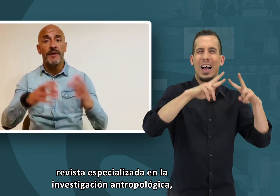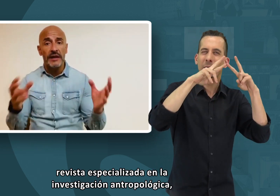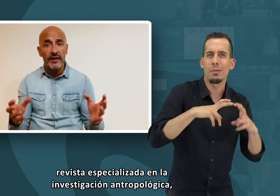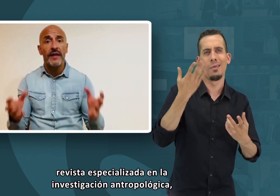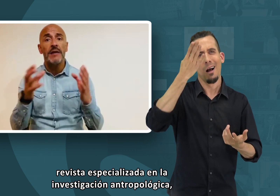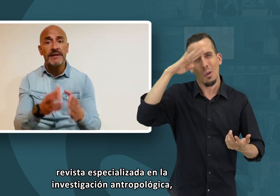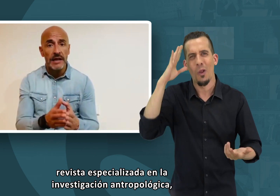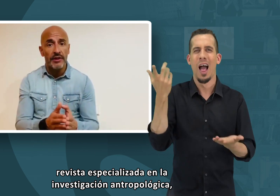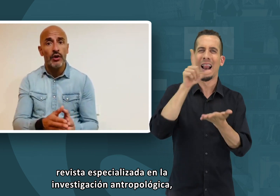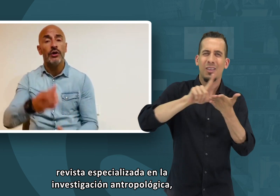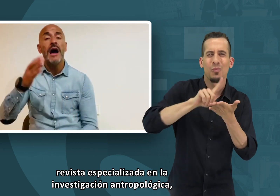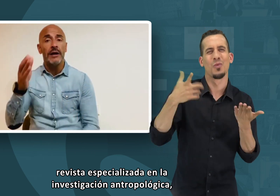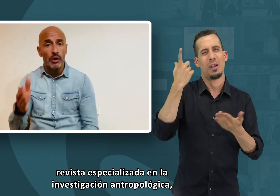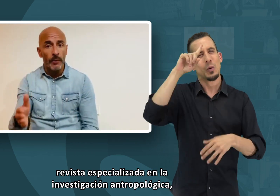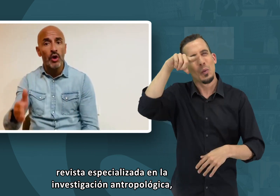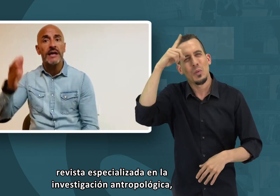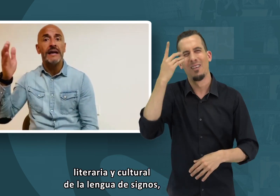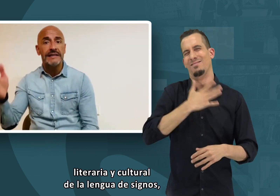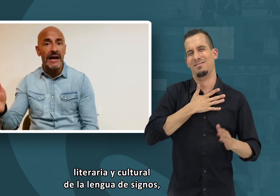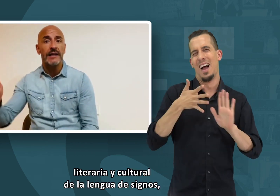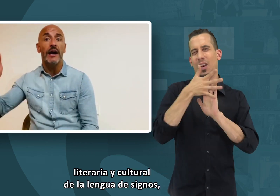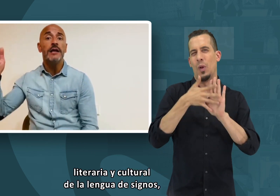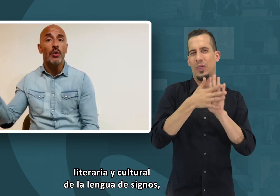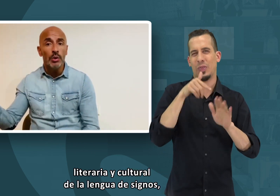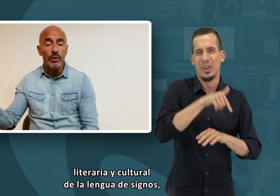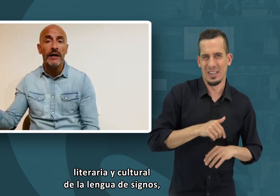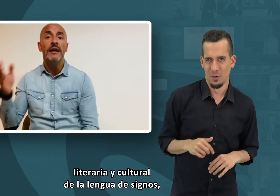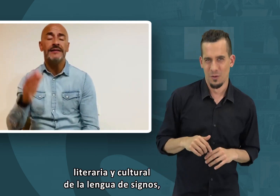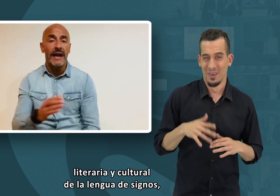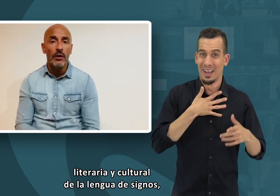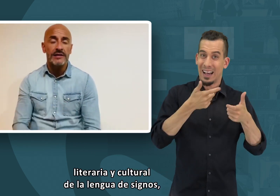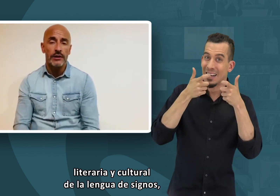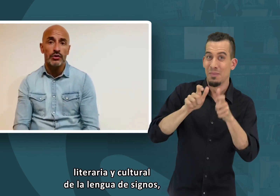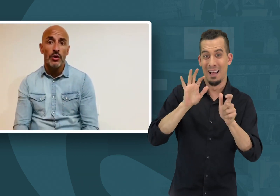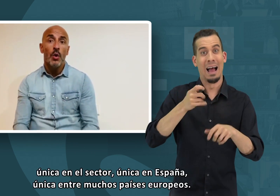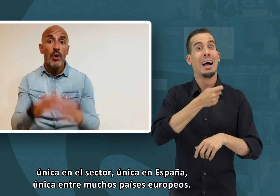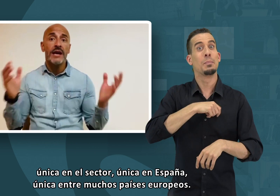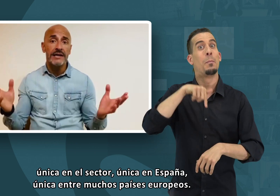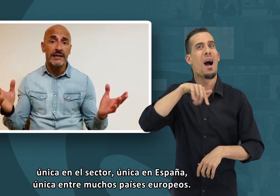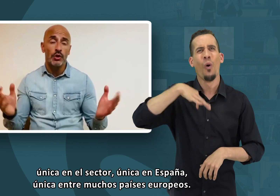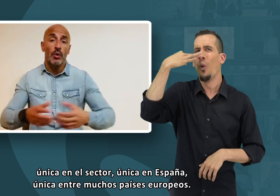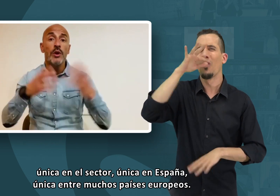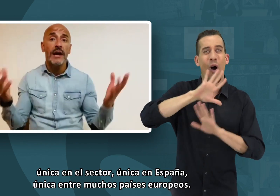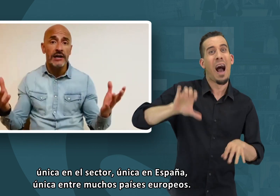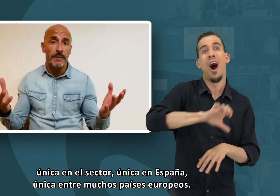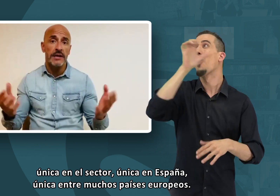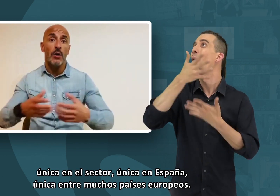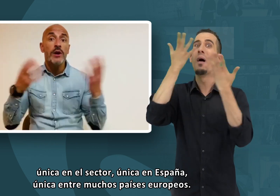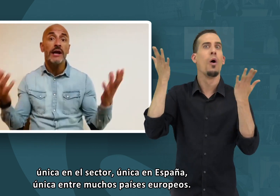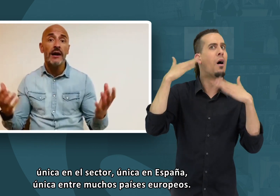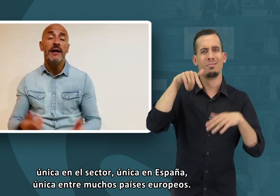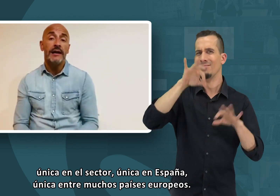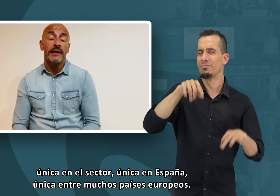revista especializada en la investigación antropológica, literaria y cultural de la lengua de signos. Única en el sector, única en